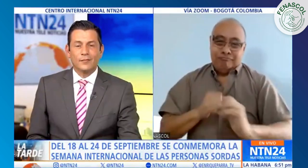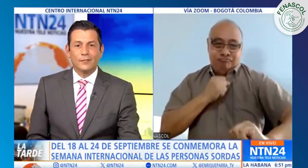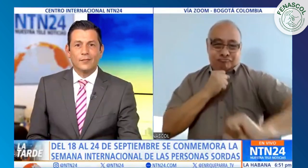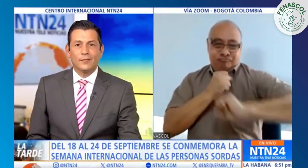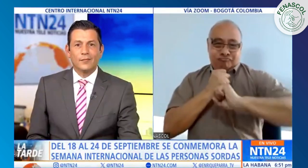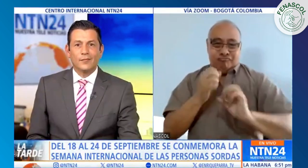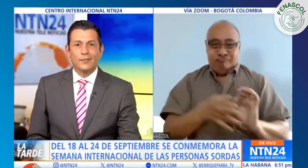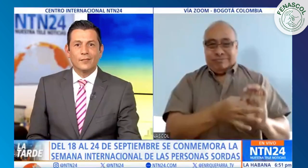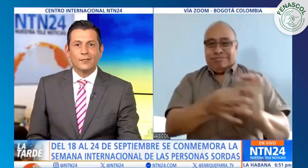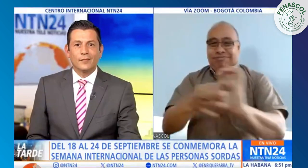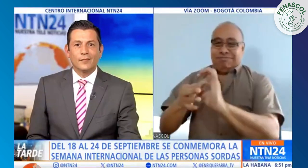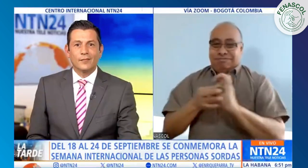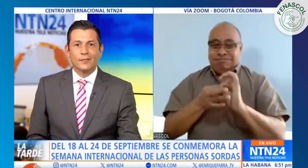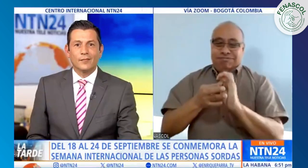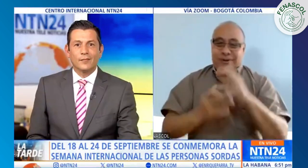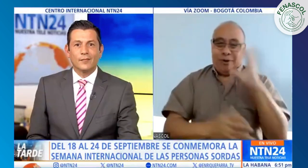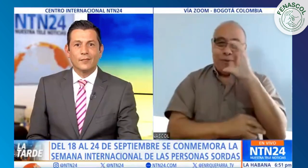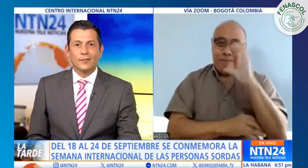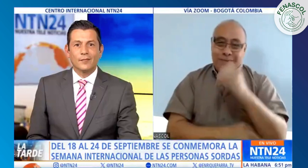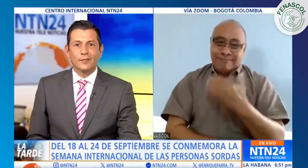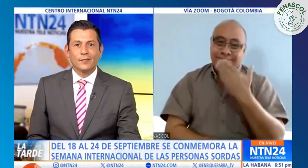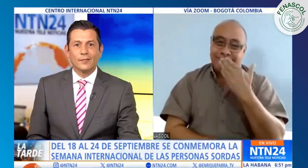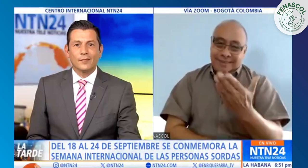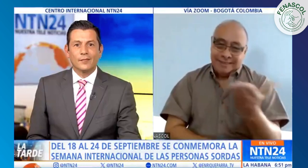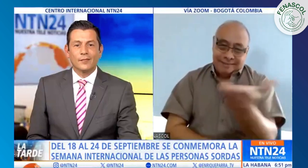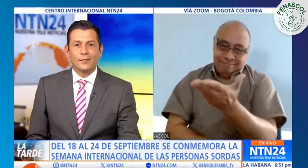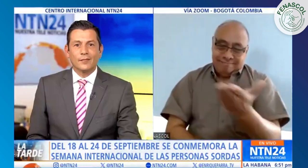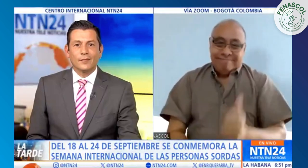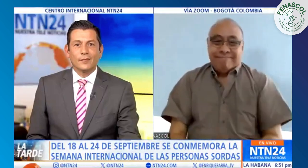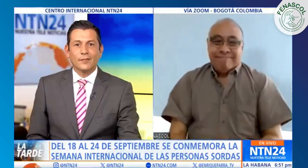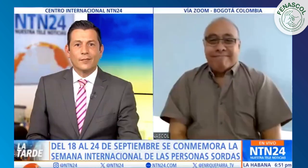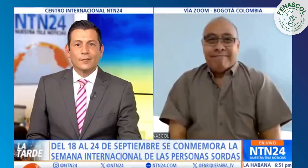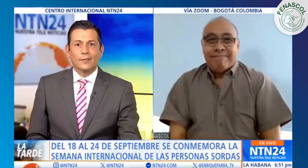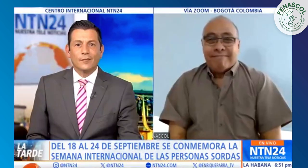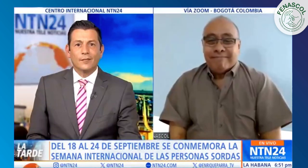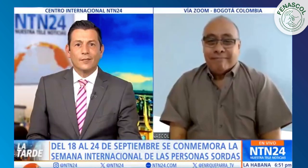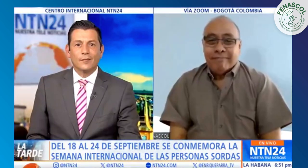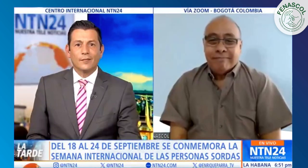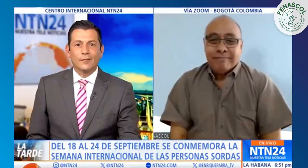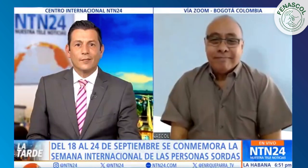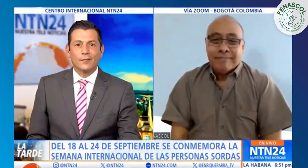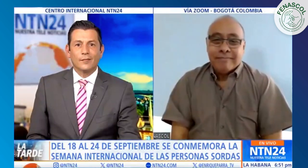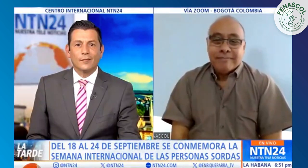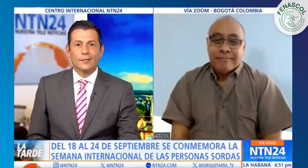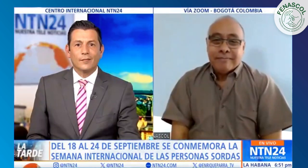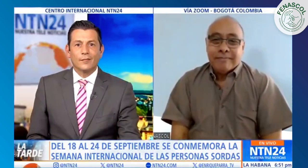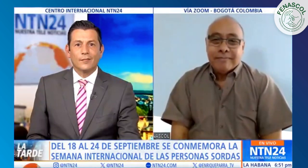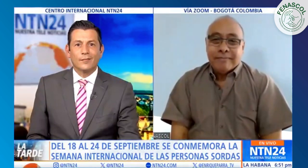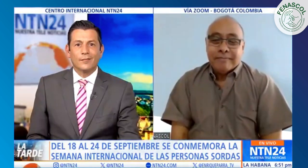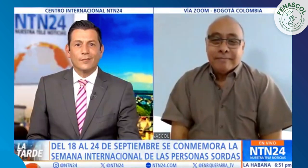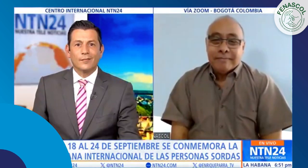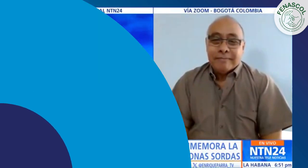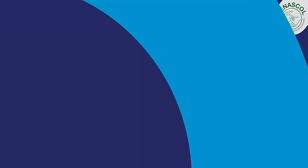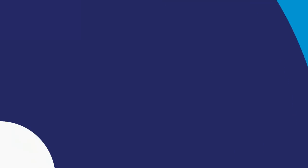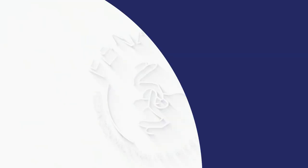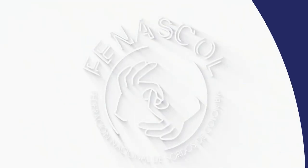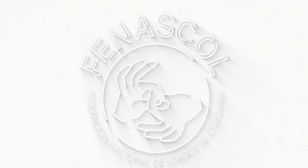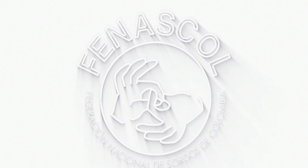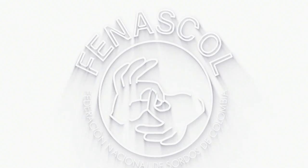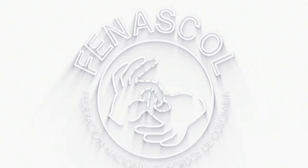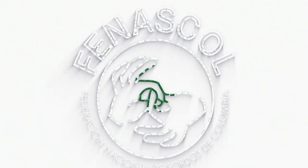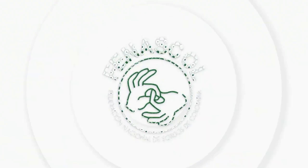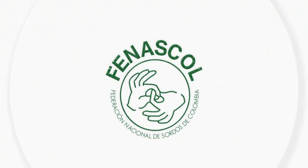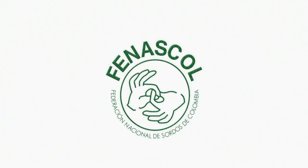puedan aunar, ayudarnos, apoyarnos para que más puedan replicar este video. Muchas gracias.